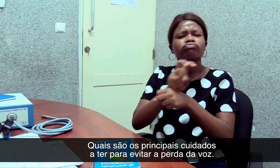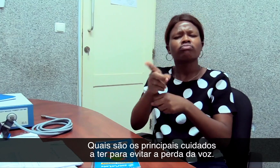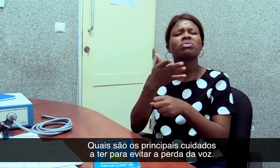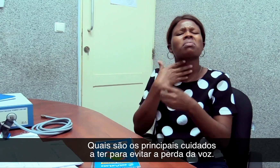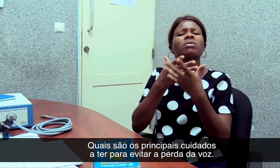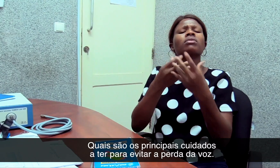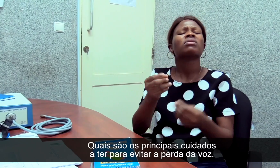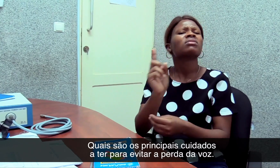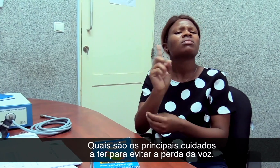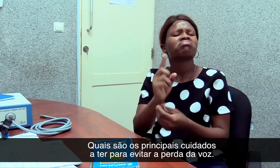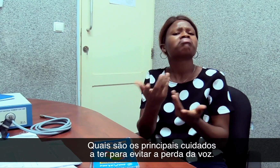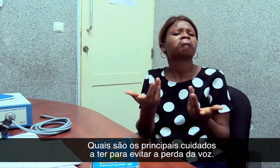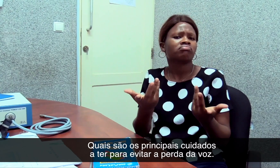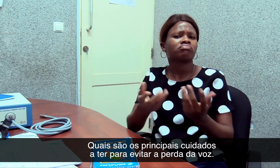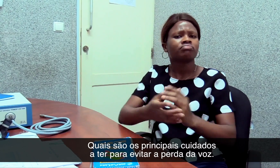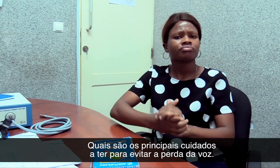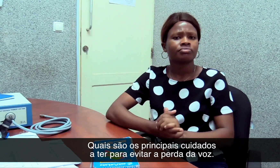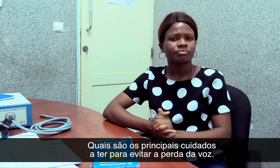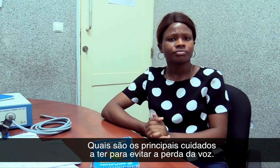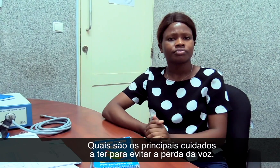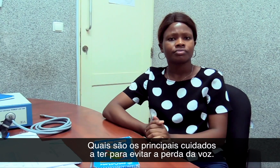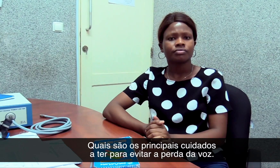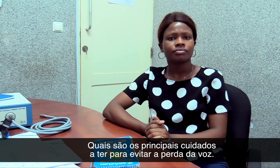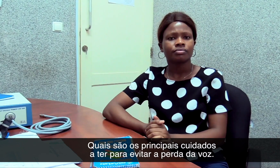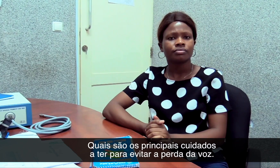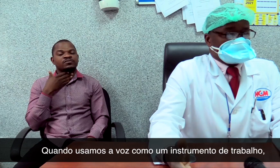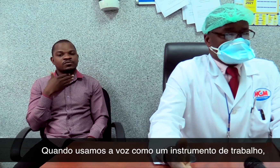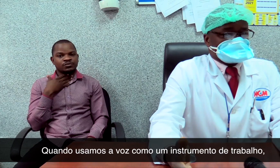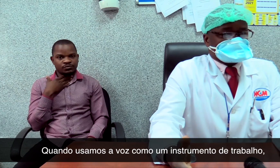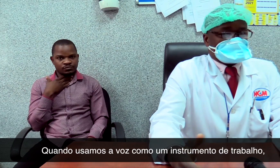os principais cuidados a ter para evitar a perda da voz?